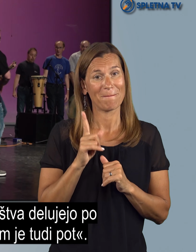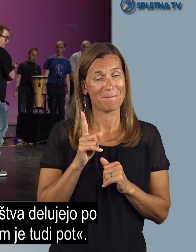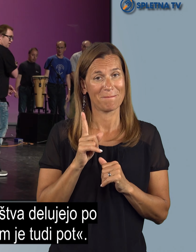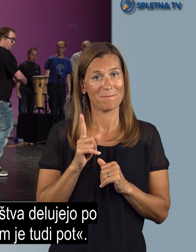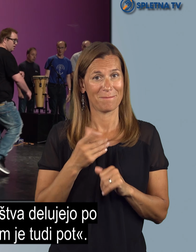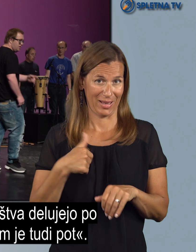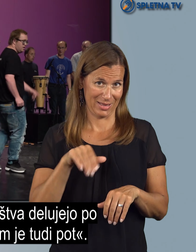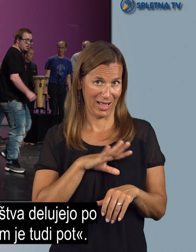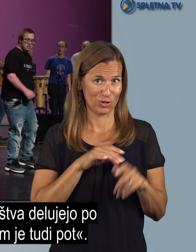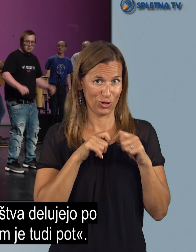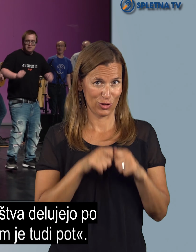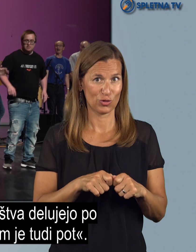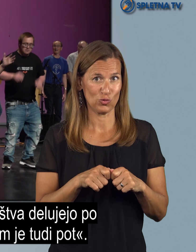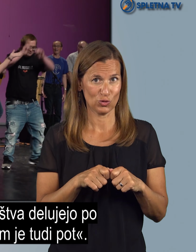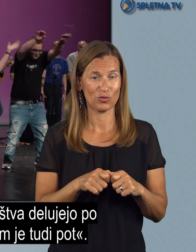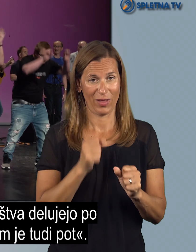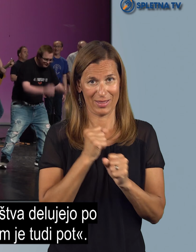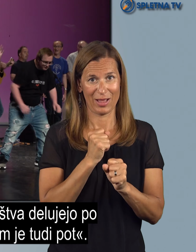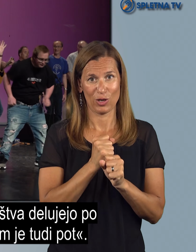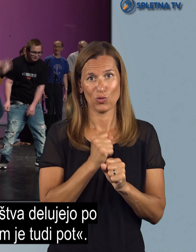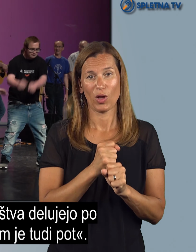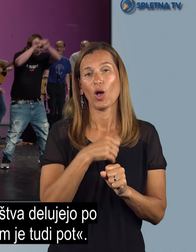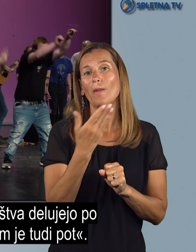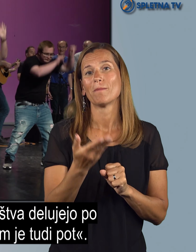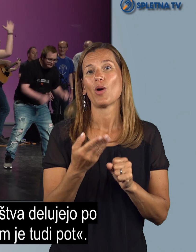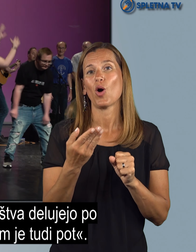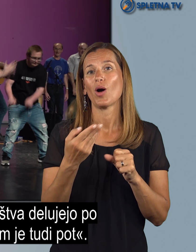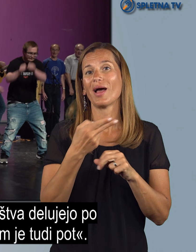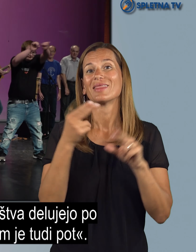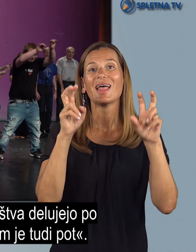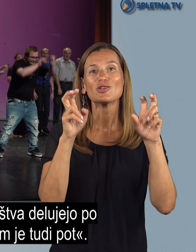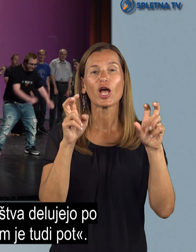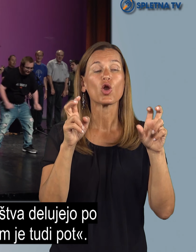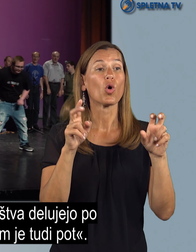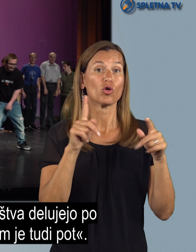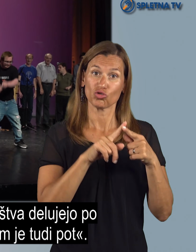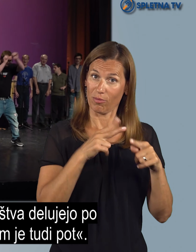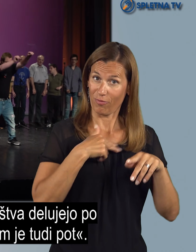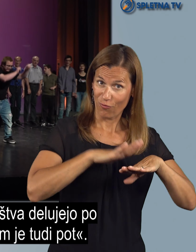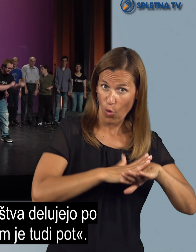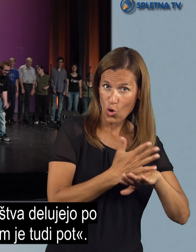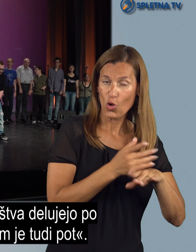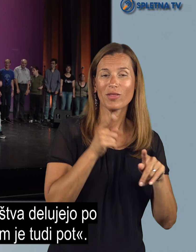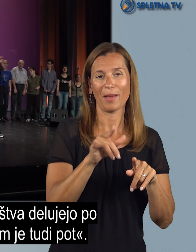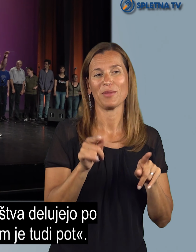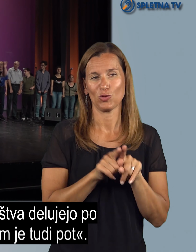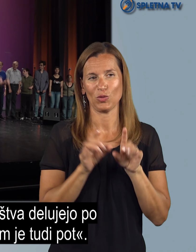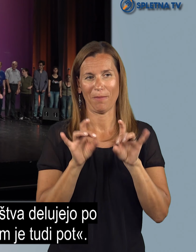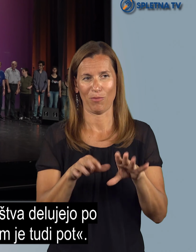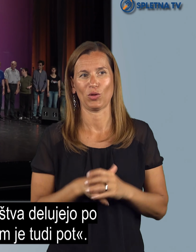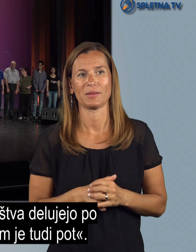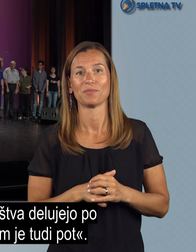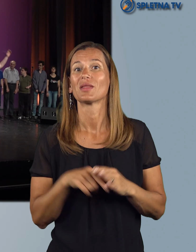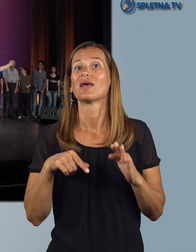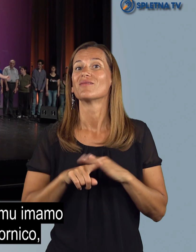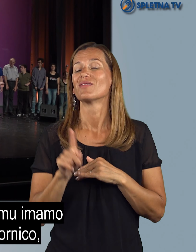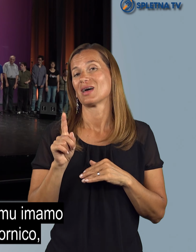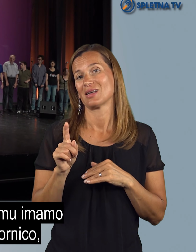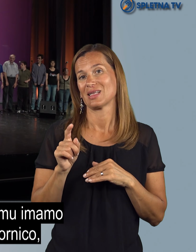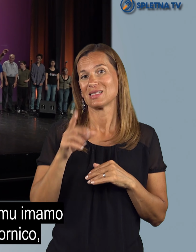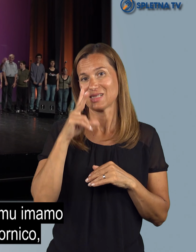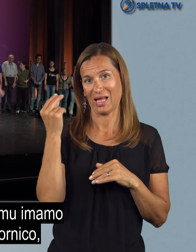ampak naša društva delujejo po načelu, kjer je volja, tam je tudi pot. V Cankarjevem domu imamo